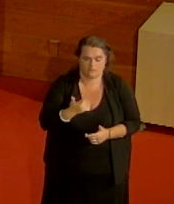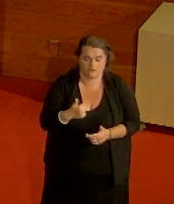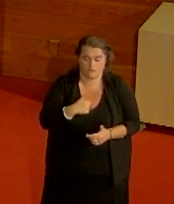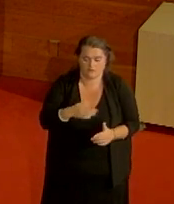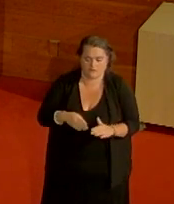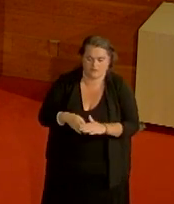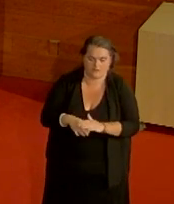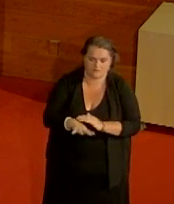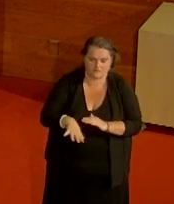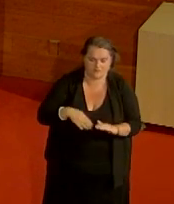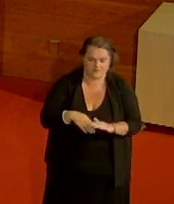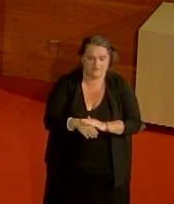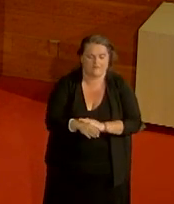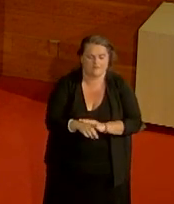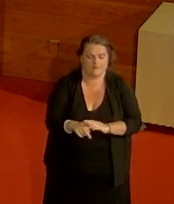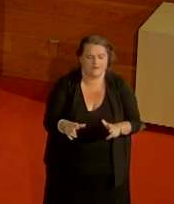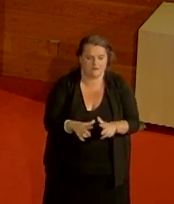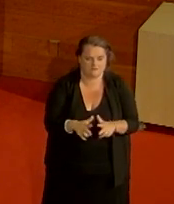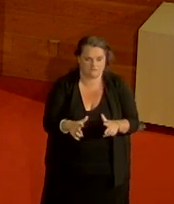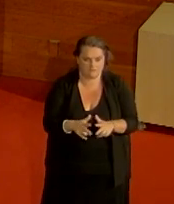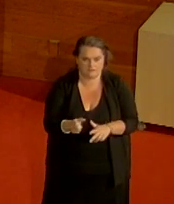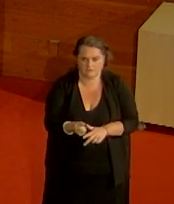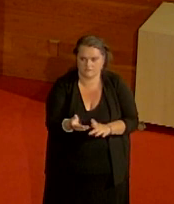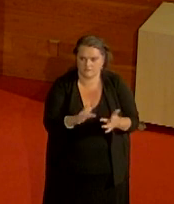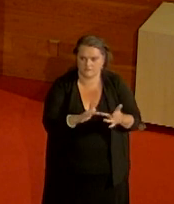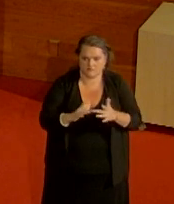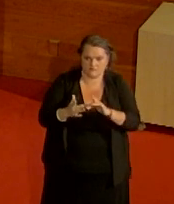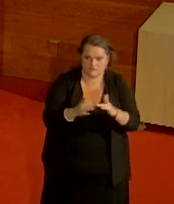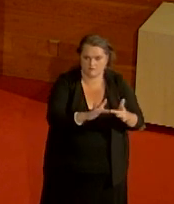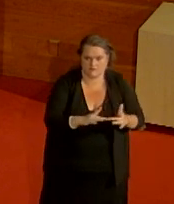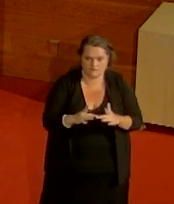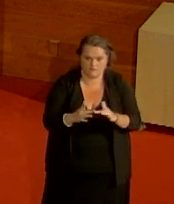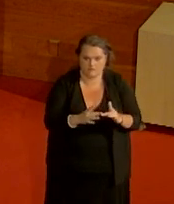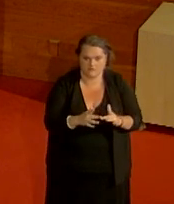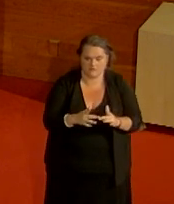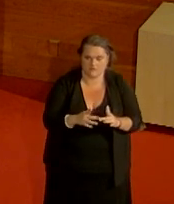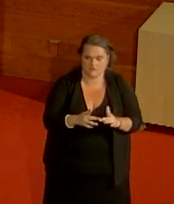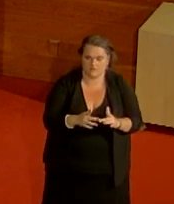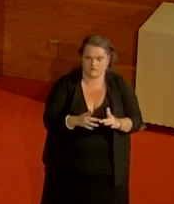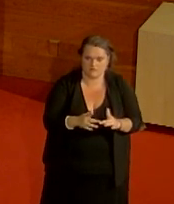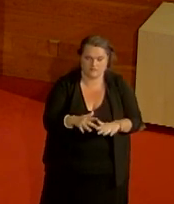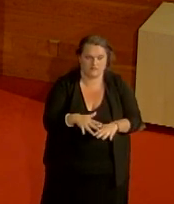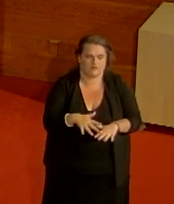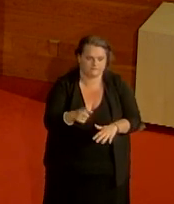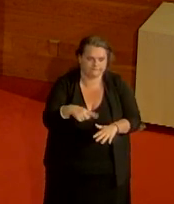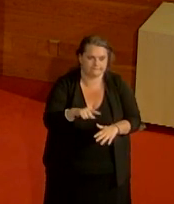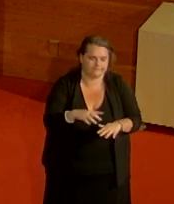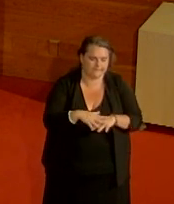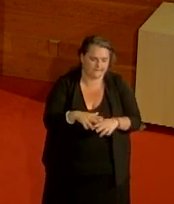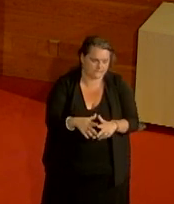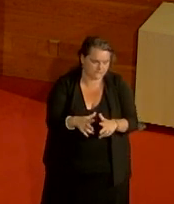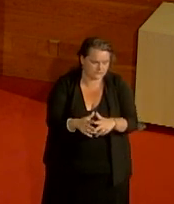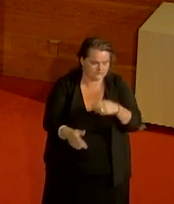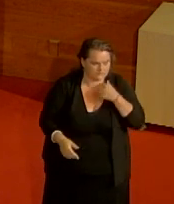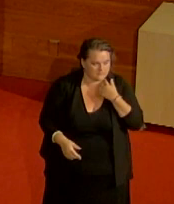ese espacio donde nos socializamos con otros que suelen ser eh todavía mayoritariamente las redes sociales pero también a